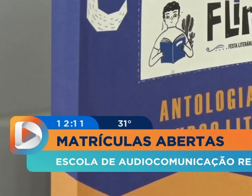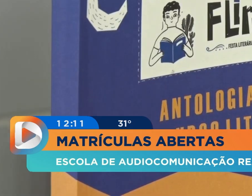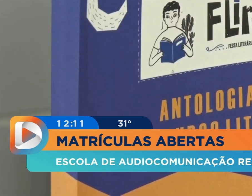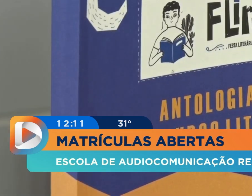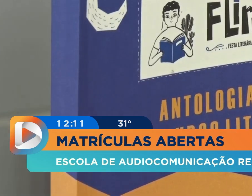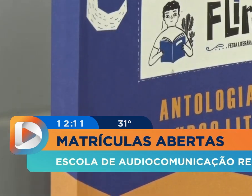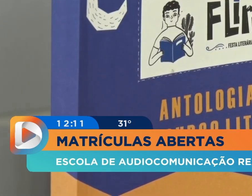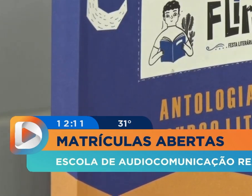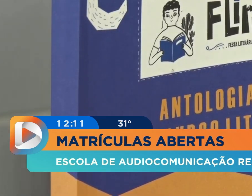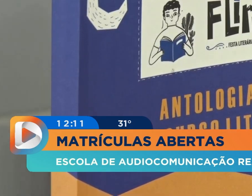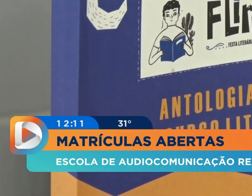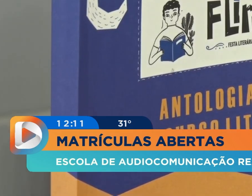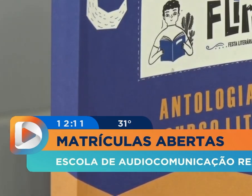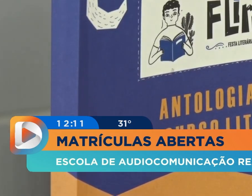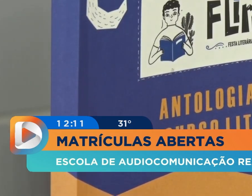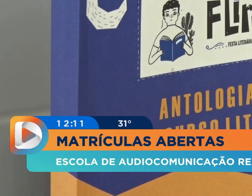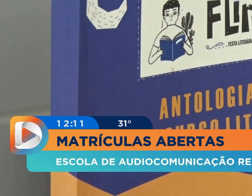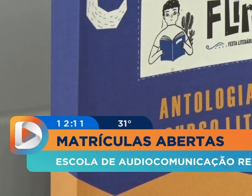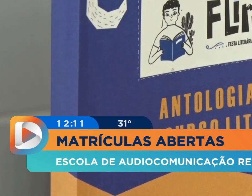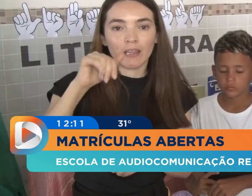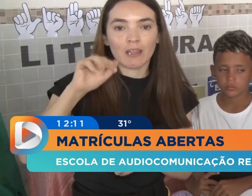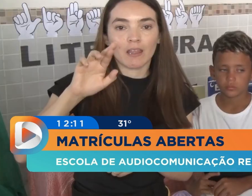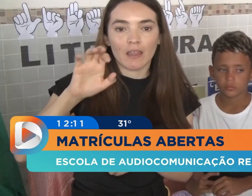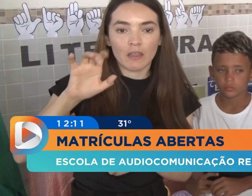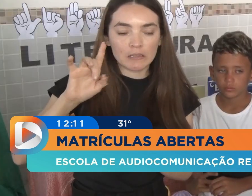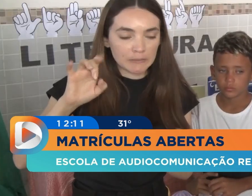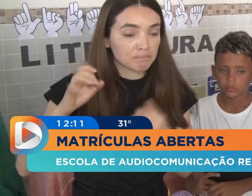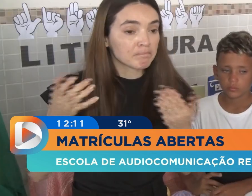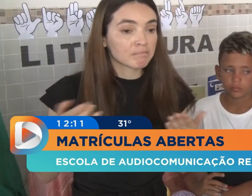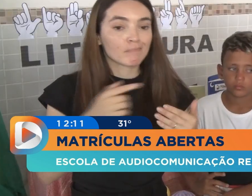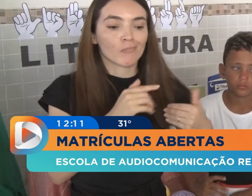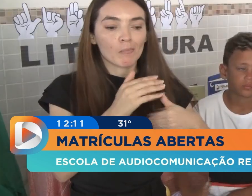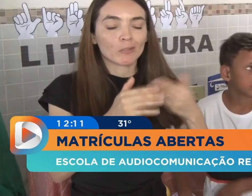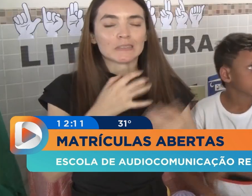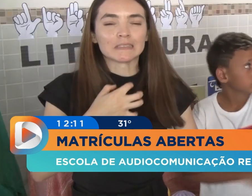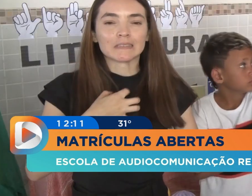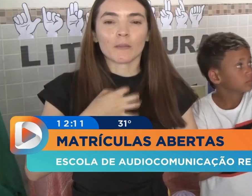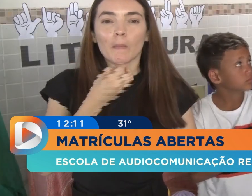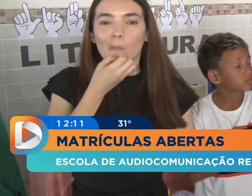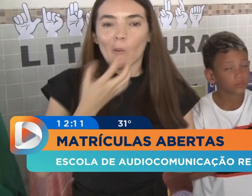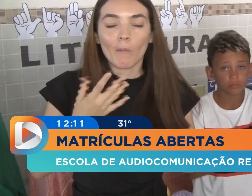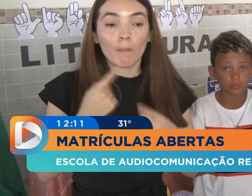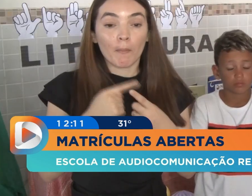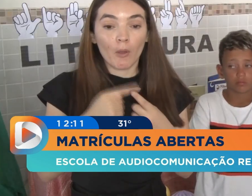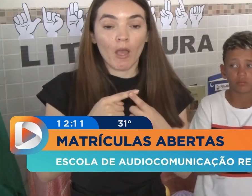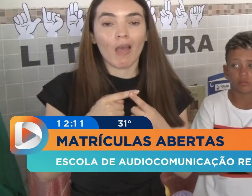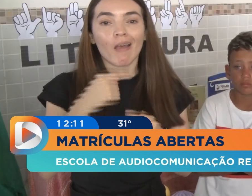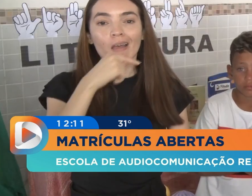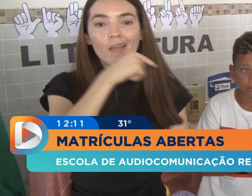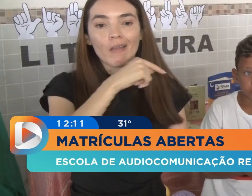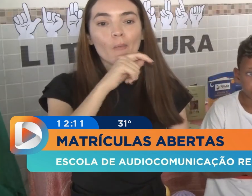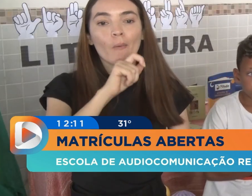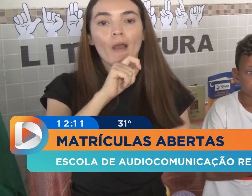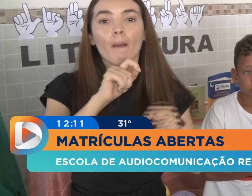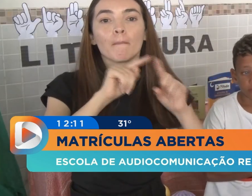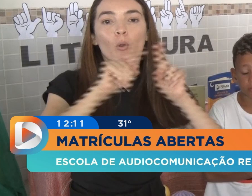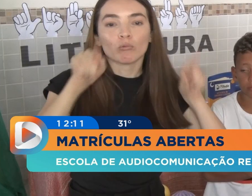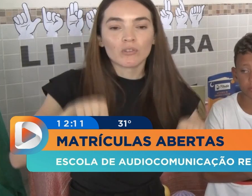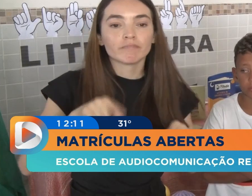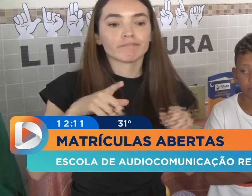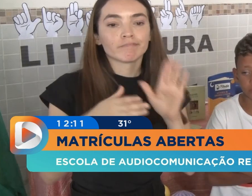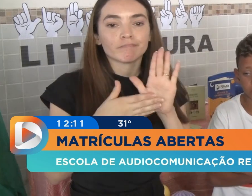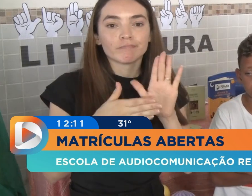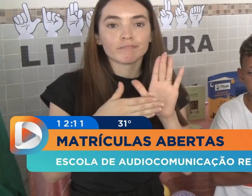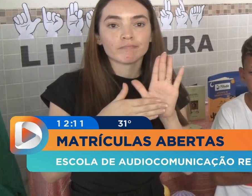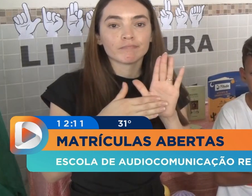lançada pela Secretaria de Educação do Estado. O processo foi muito gratificante, né? Visto que o FliRede foi uma proposta